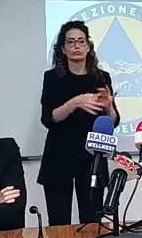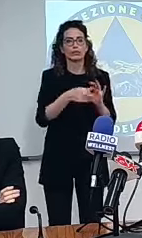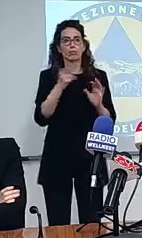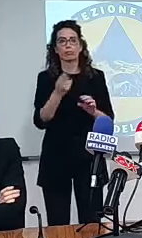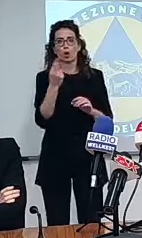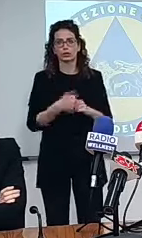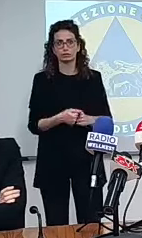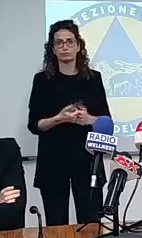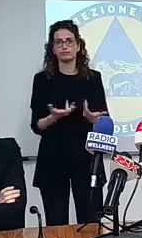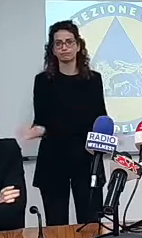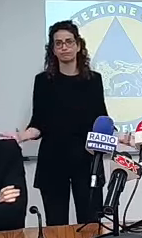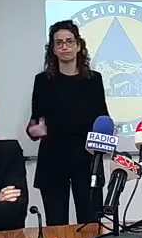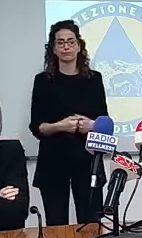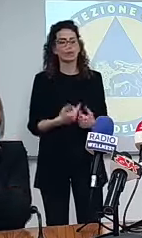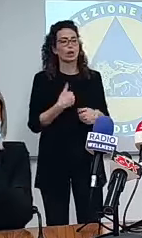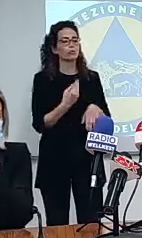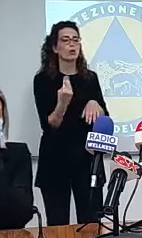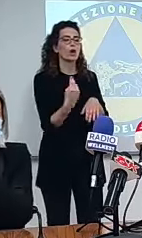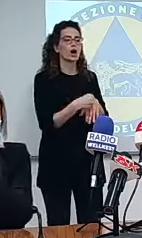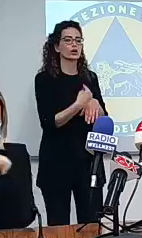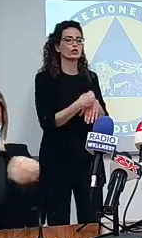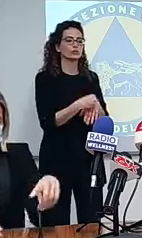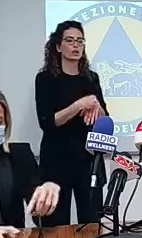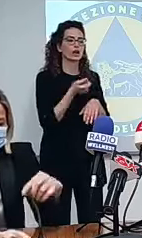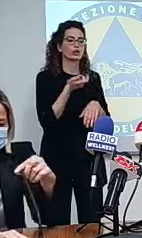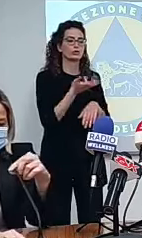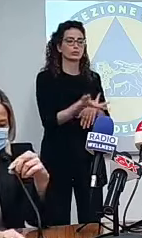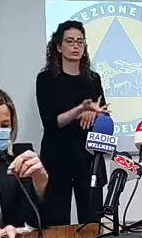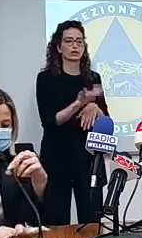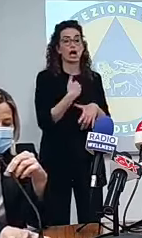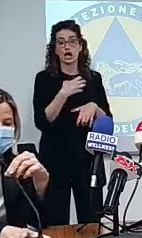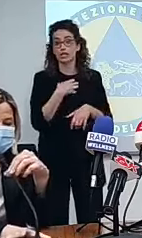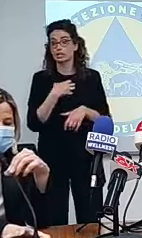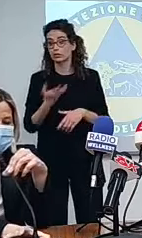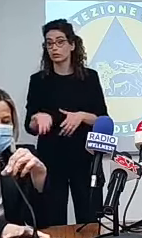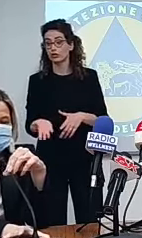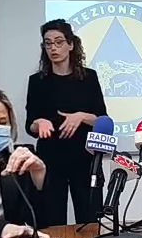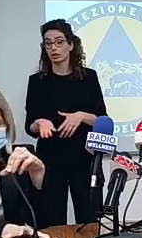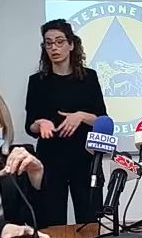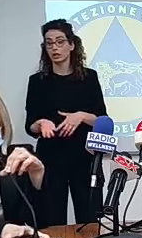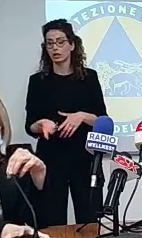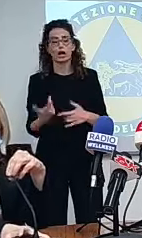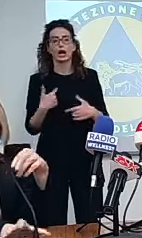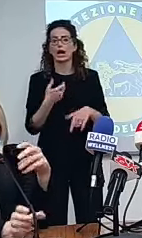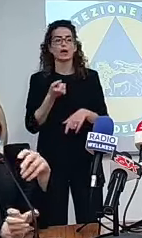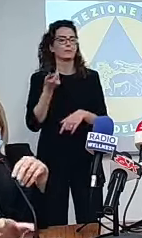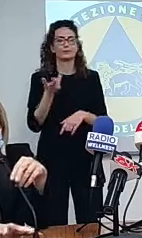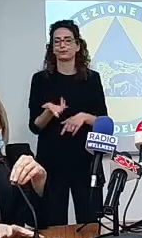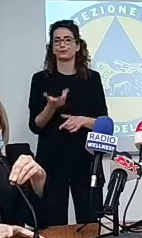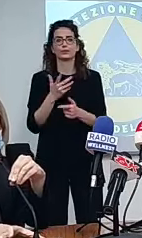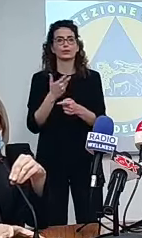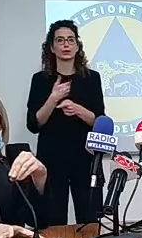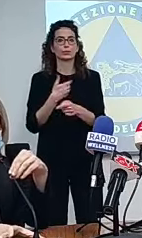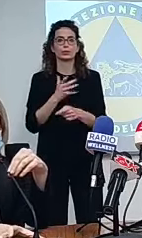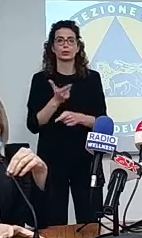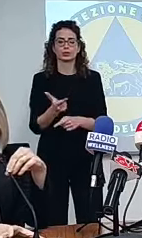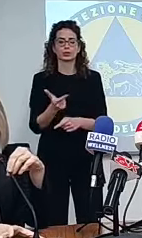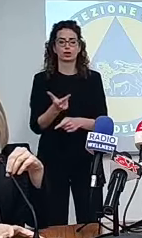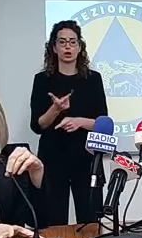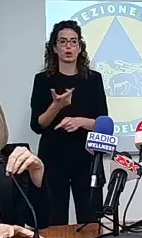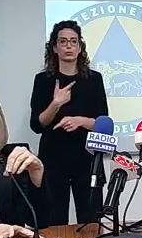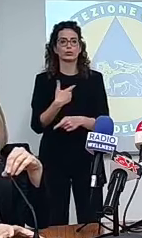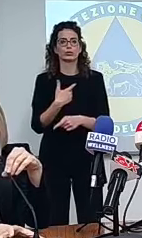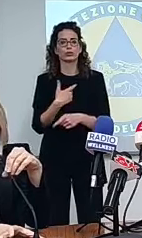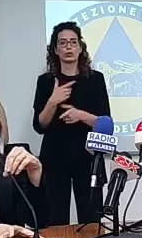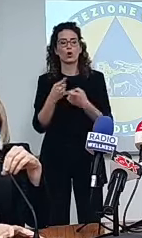Potete aggiornare sui numeri totali? Se ce li ha l'assessore, io non ce li ho. Non ce li ho perché io sono arrivo della